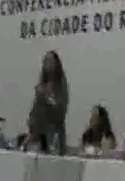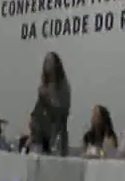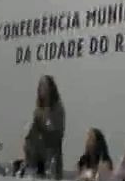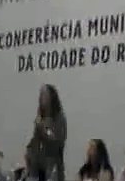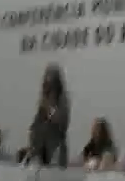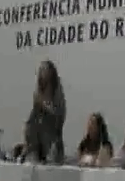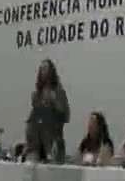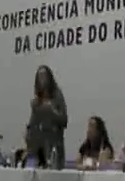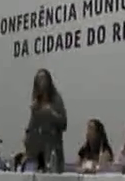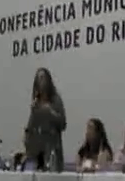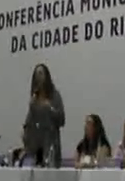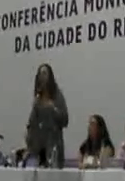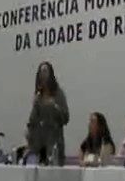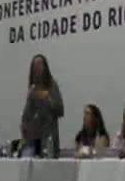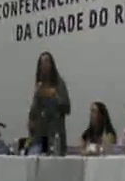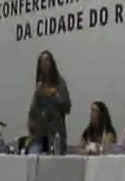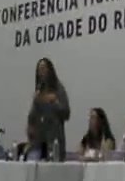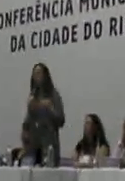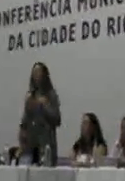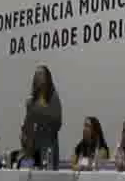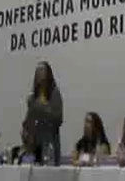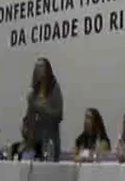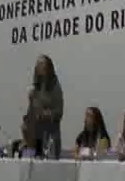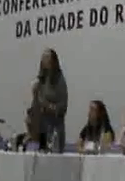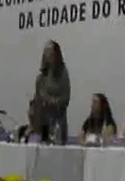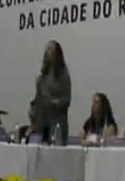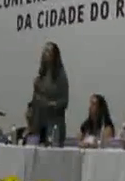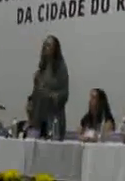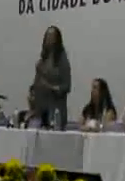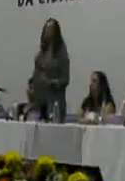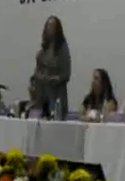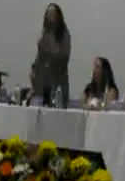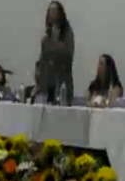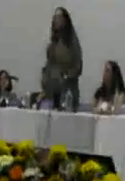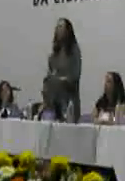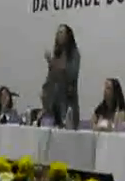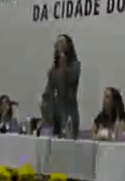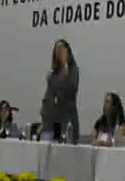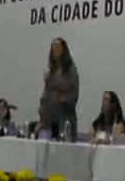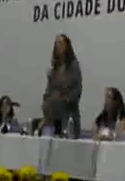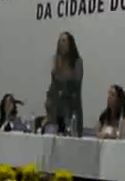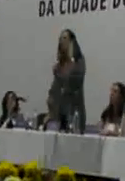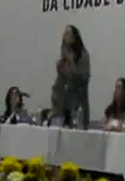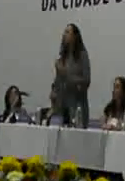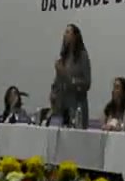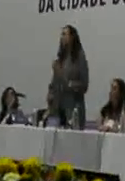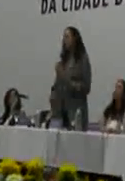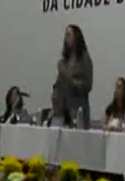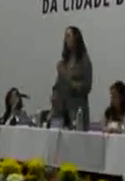nunca esqueça da bandeira de cultura. Eu sou presidente da Frente de Cultura do Congresso. Em todo lugar que eu vou, eu digo, gente, defendam a pauta da